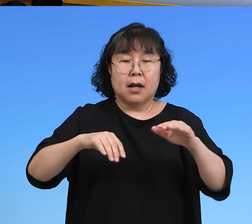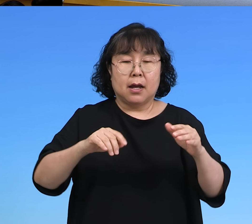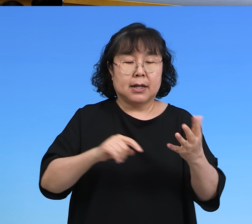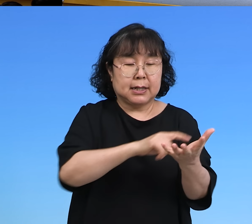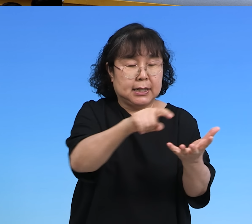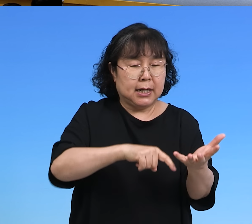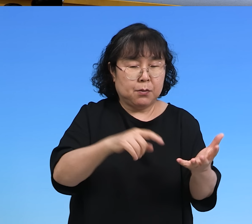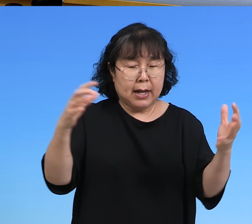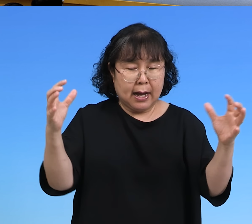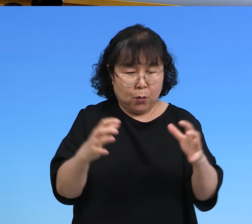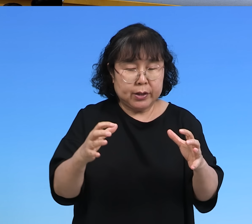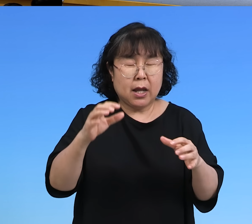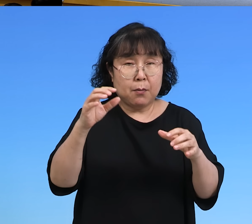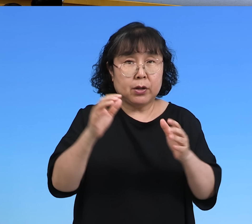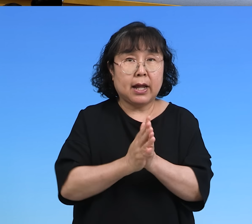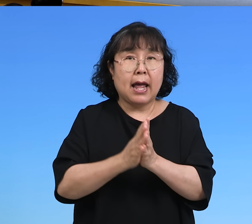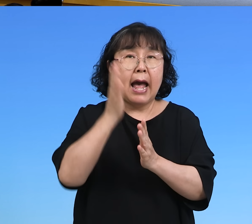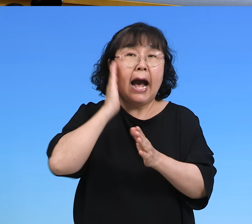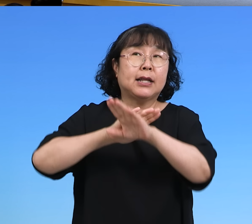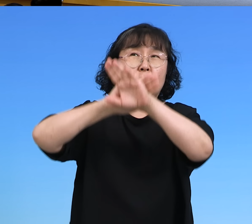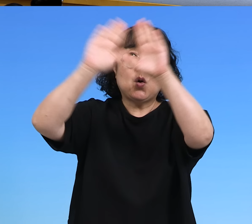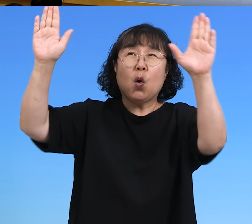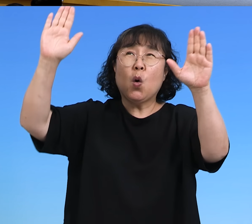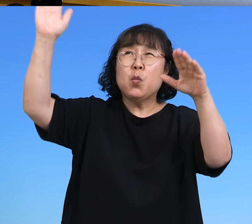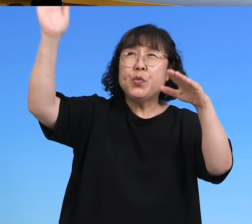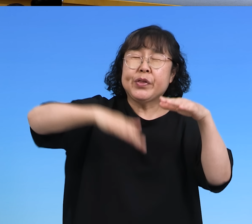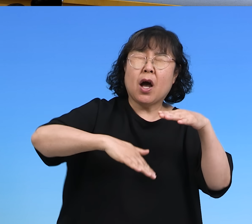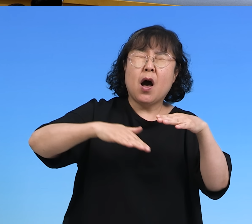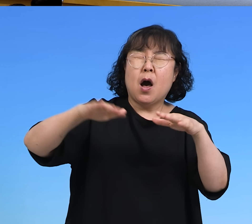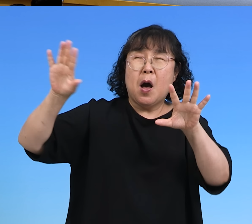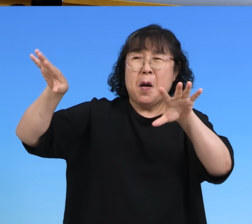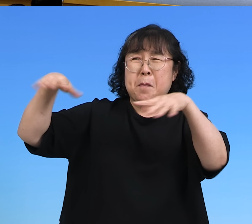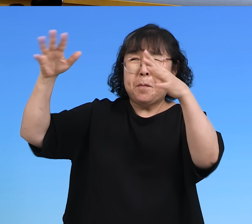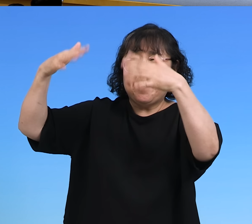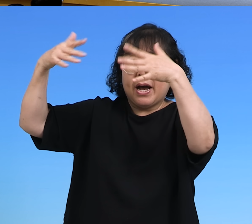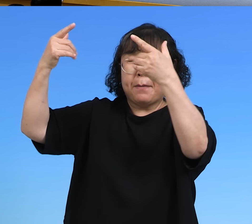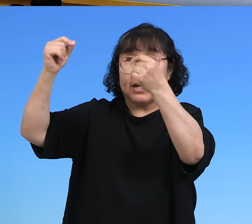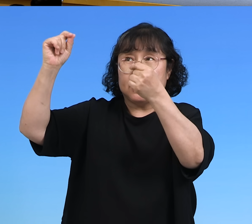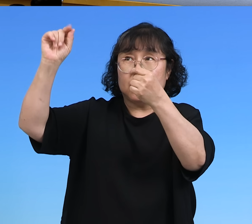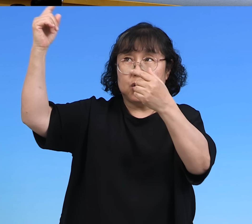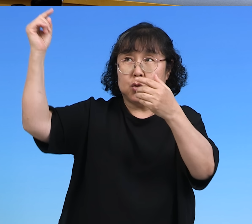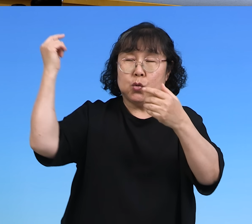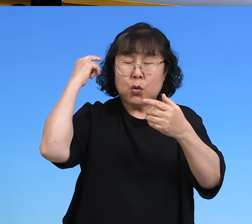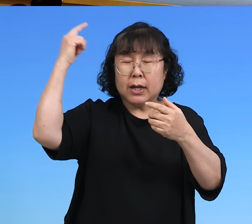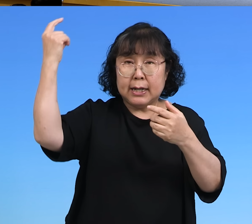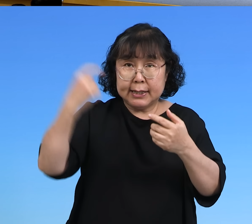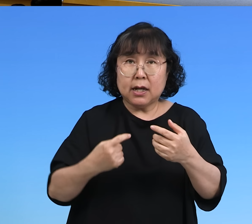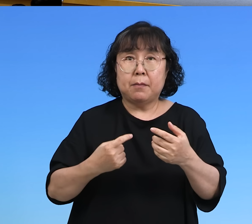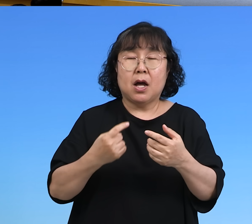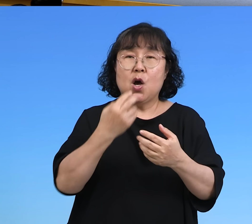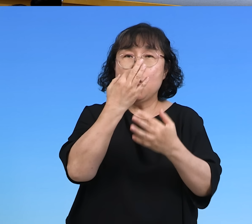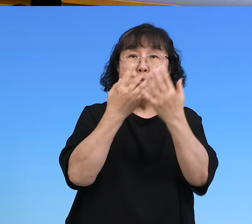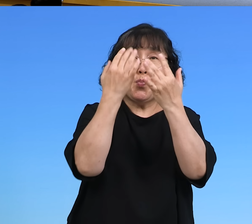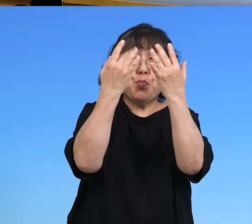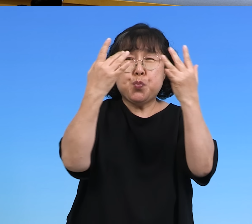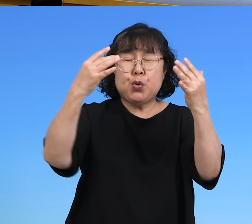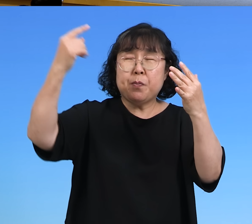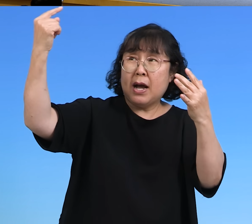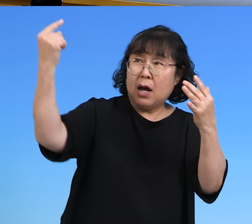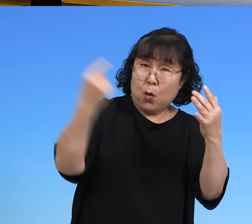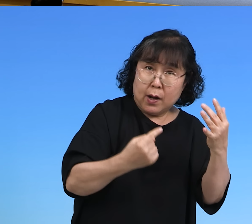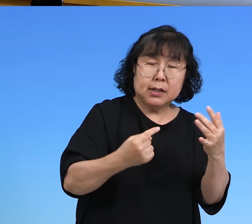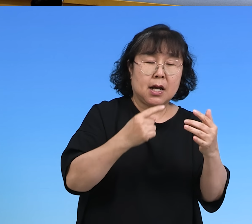곳에 모였더니 호련히 하늘로부터 급하고 강한 바람 같은 소리가 있어 그들이 앉은 온 집에 가득하며 마치 불의 혀처럼